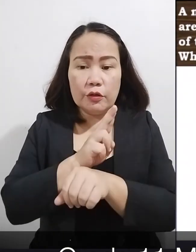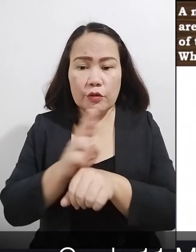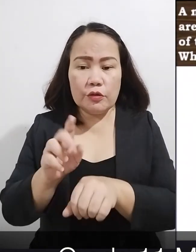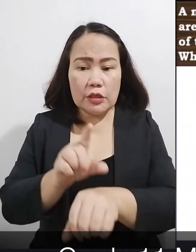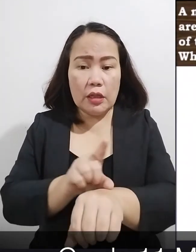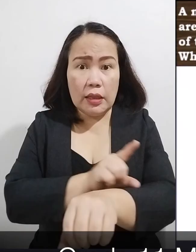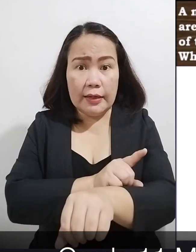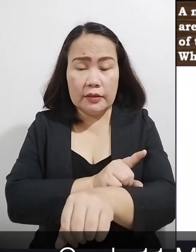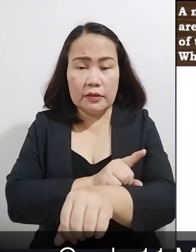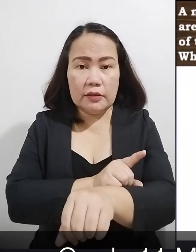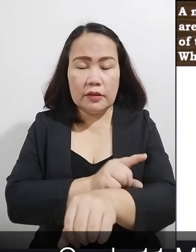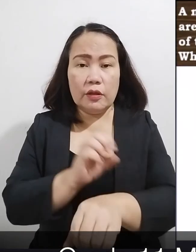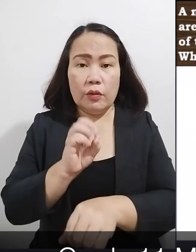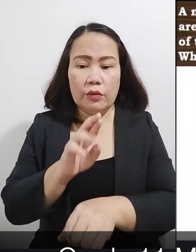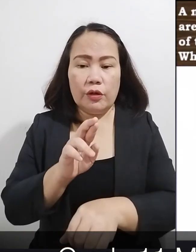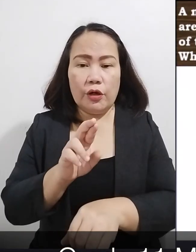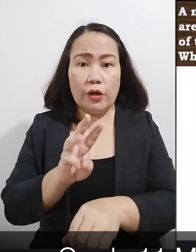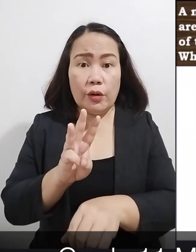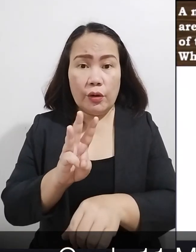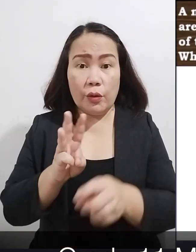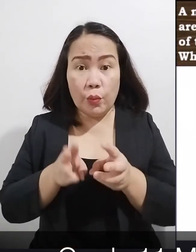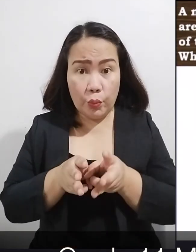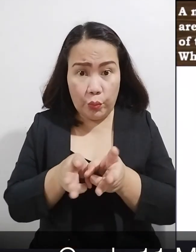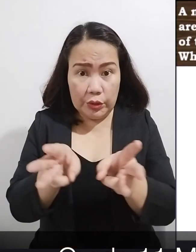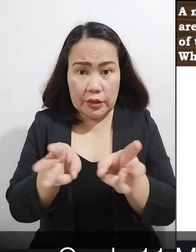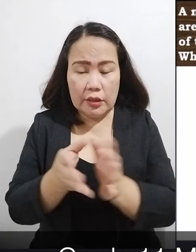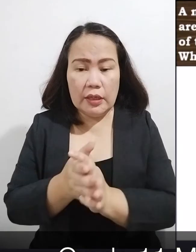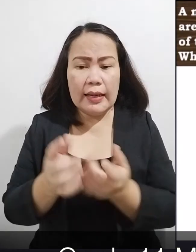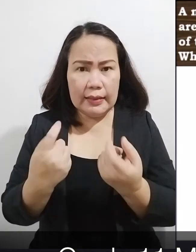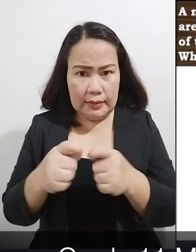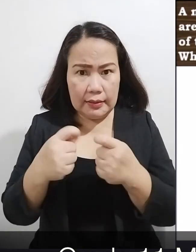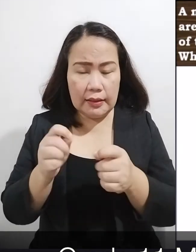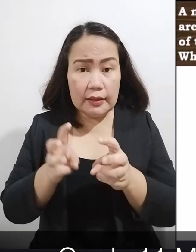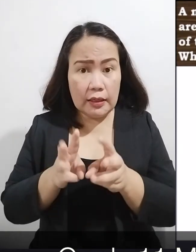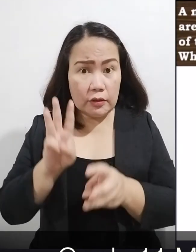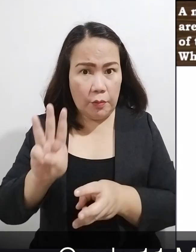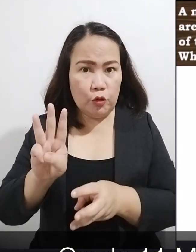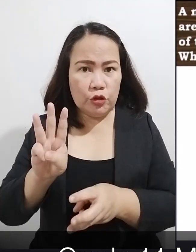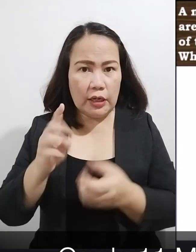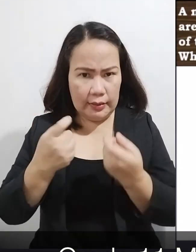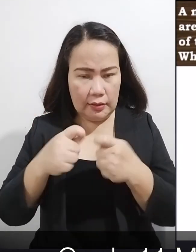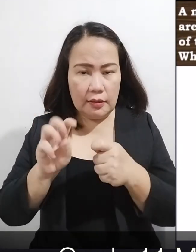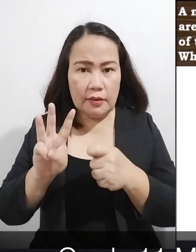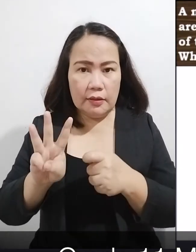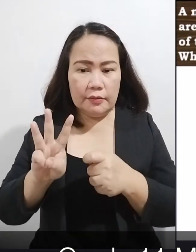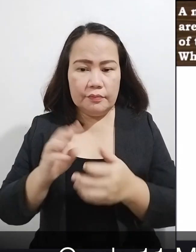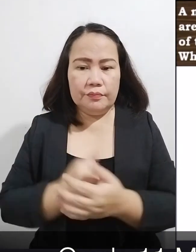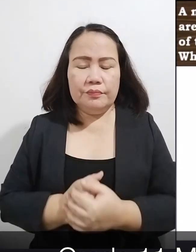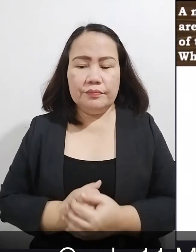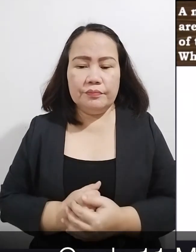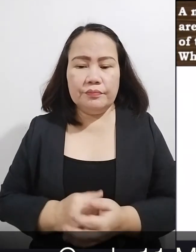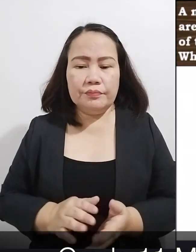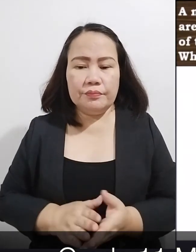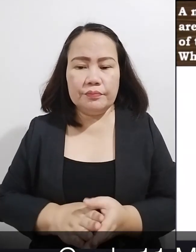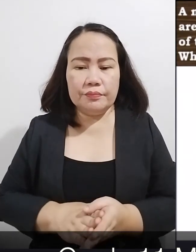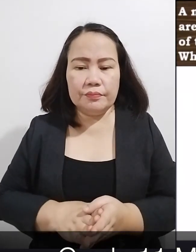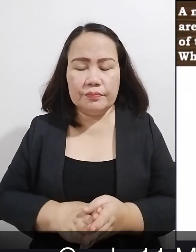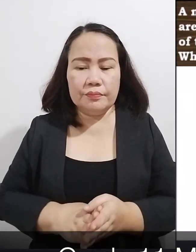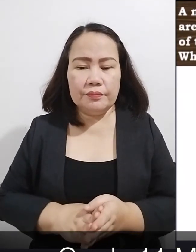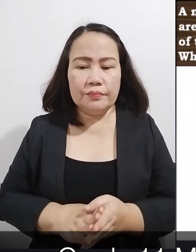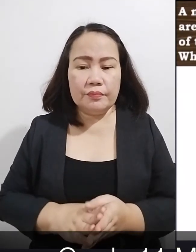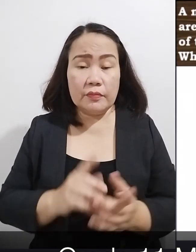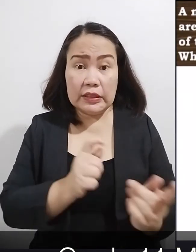gamit ang length or width. Try natin ang width or W. To solve for